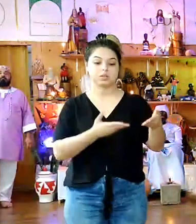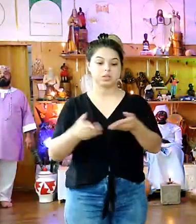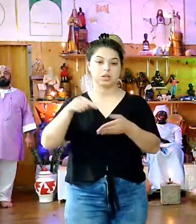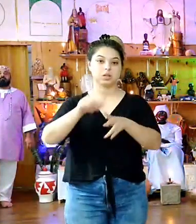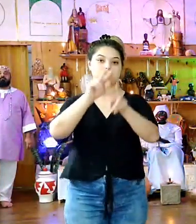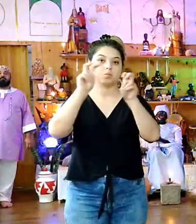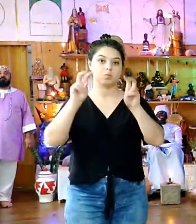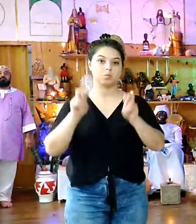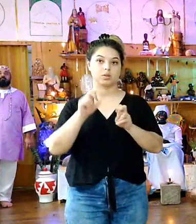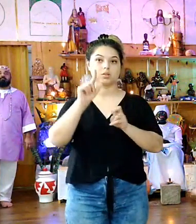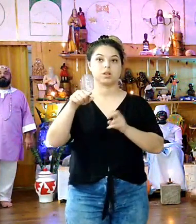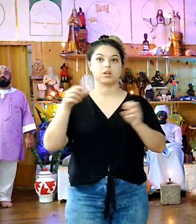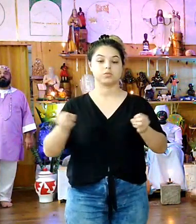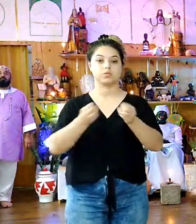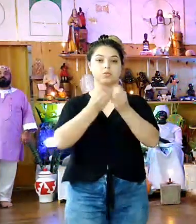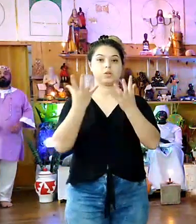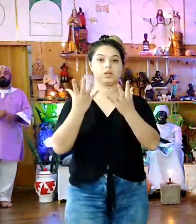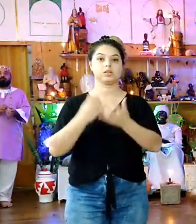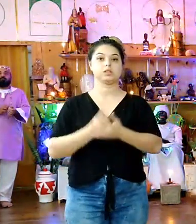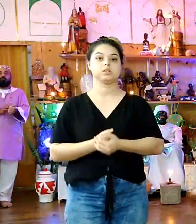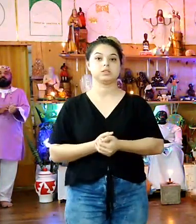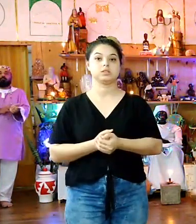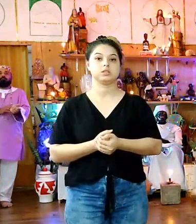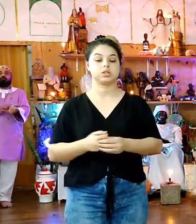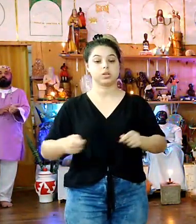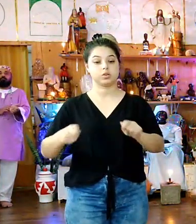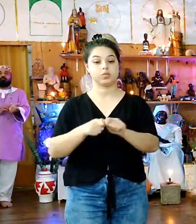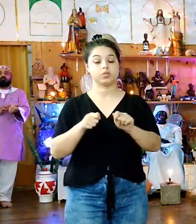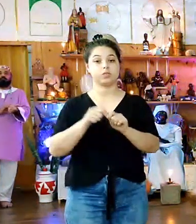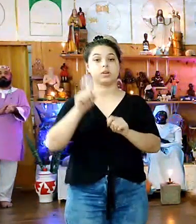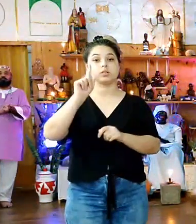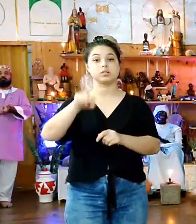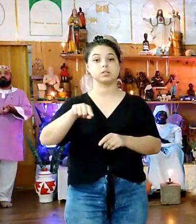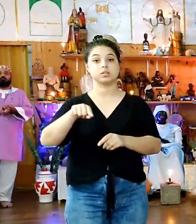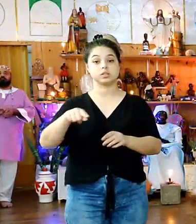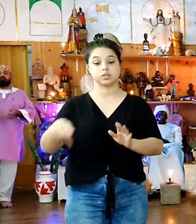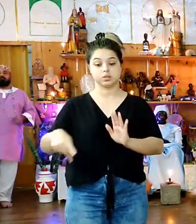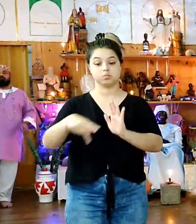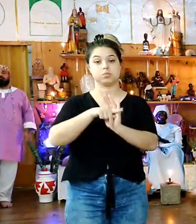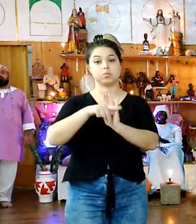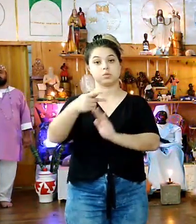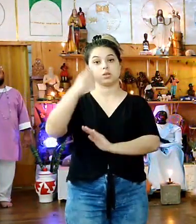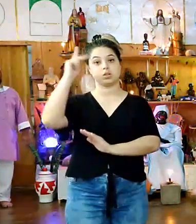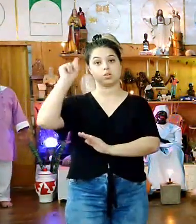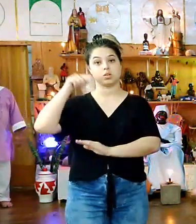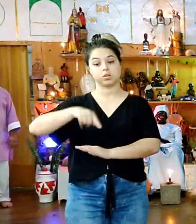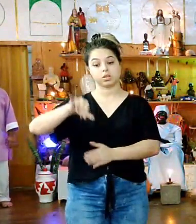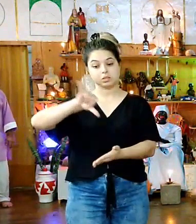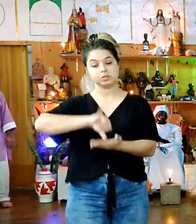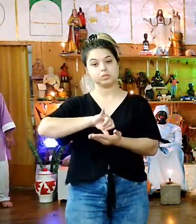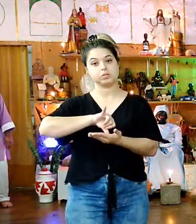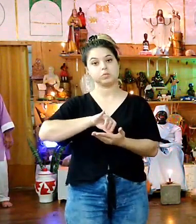nesse momento de celebração, que fazem parte da história desse